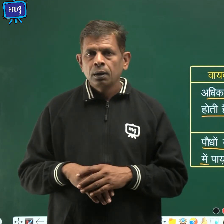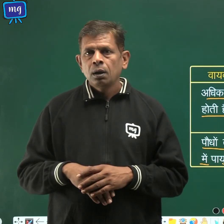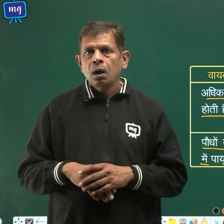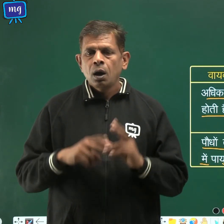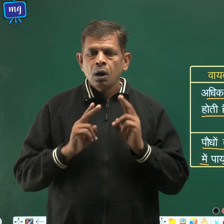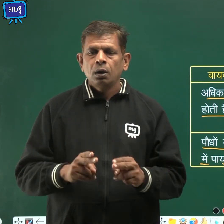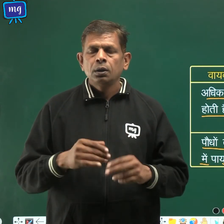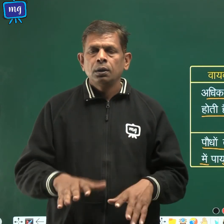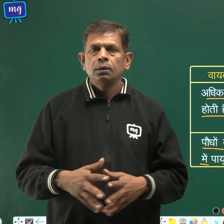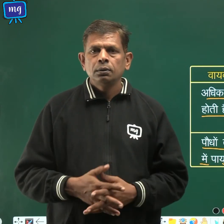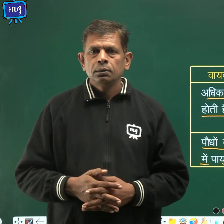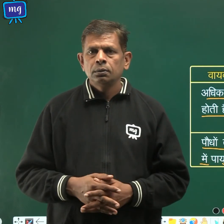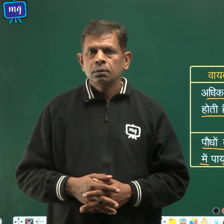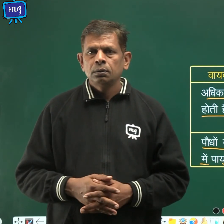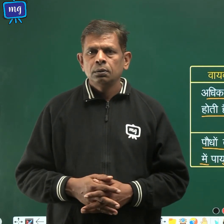पाया जाता है,